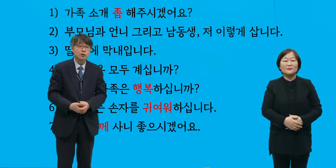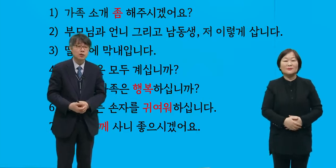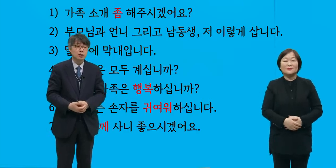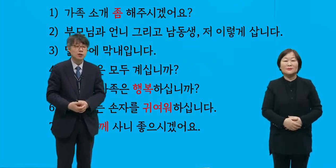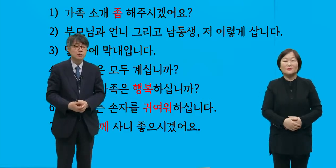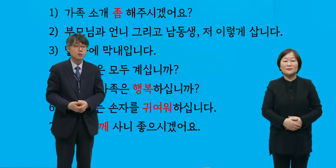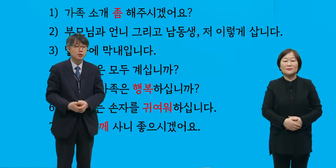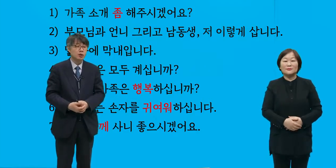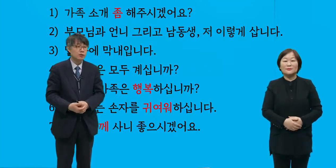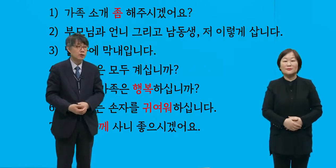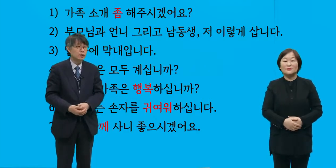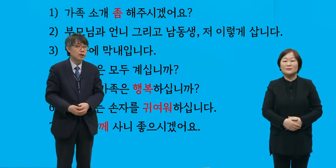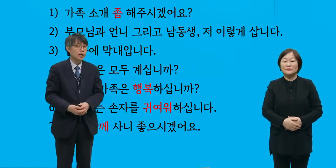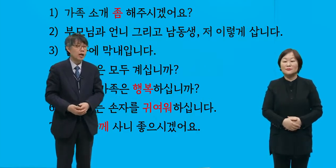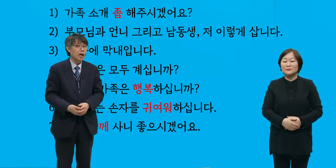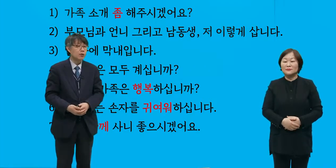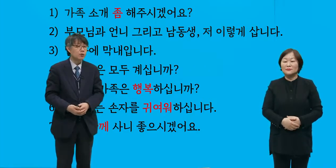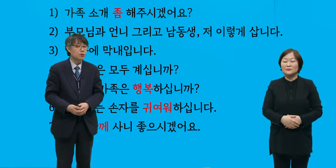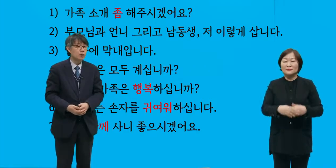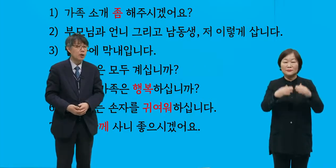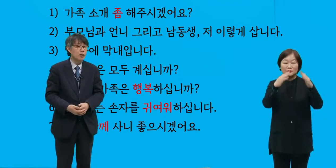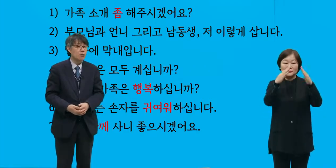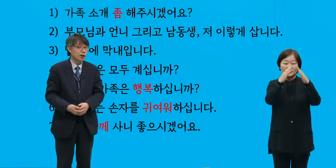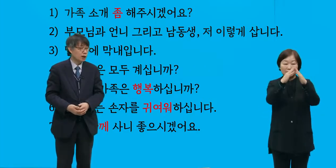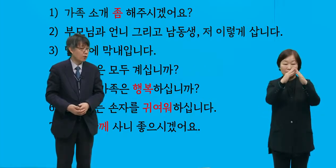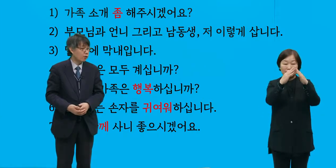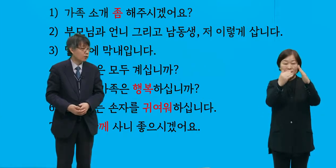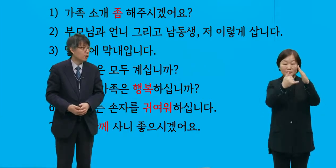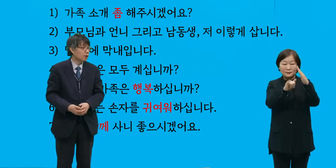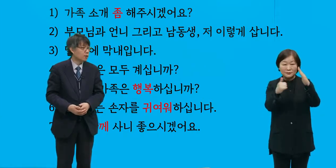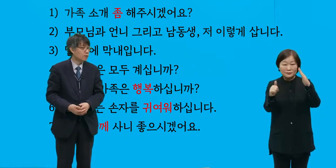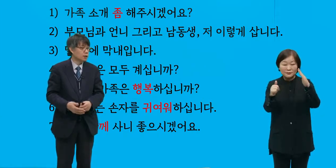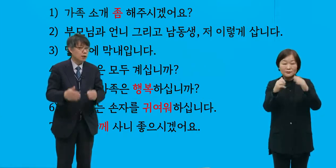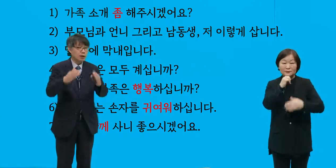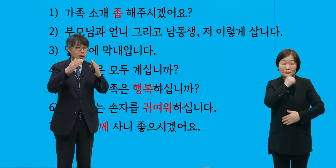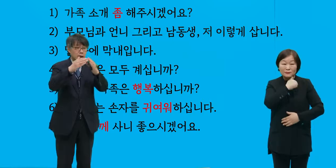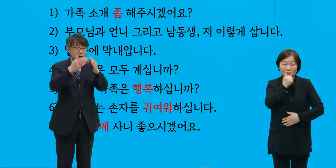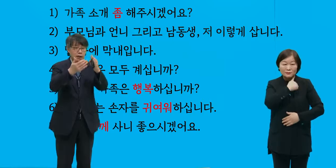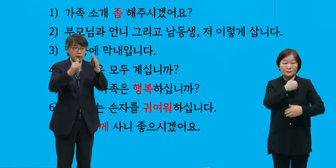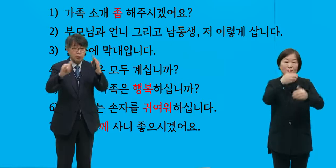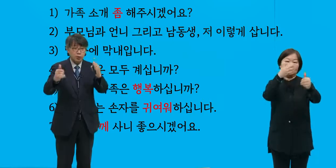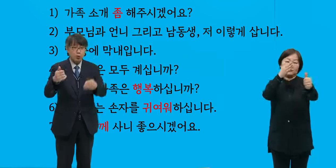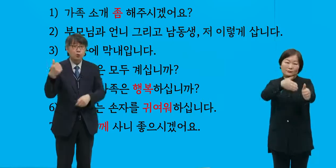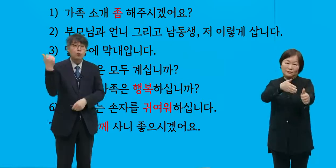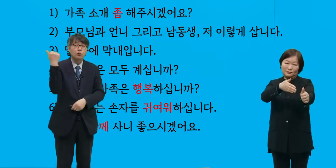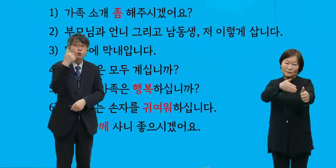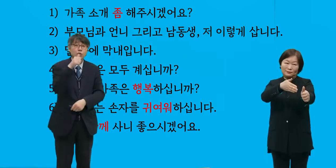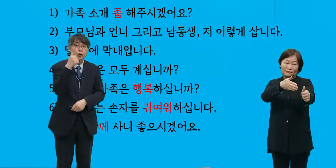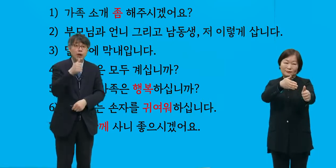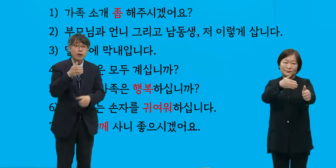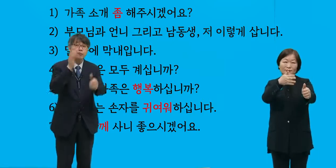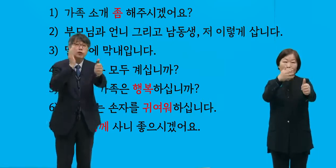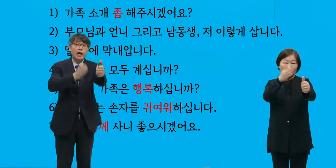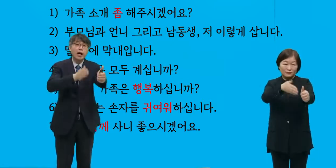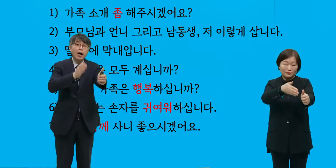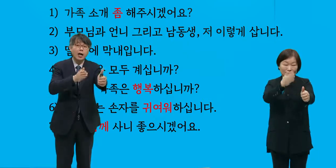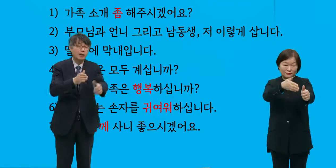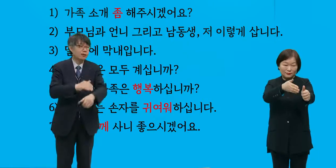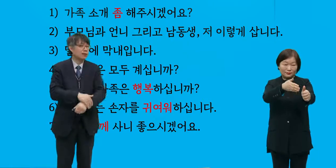농인들이 쓰는 표현으로 하면 가족 소개 부탁해요. 이렇게 하면 되겠습니다. 가족 소개 부탁.